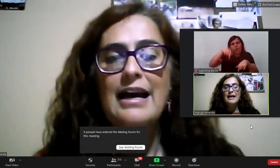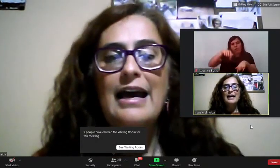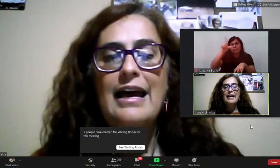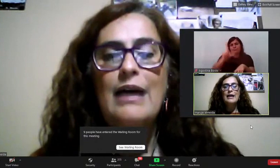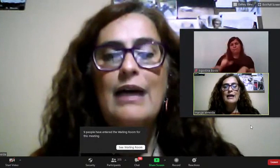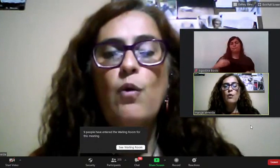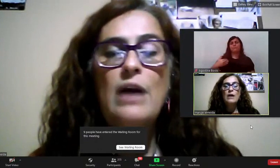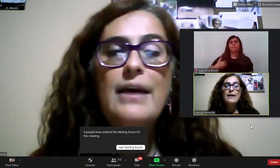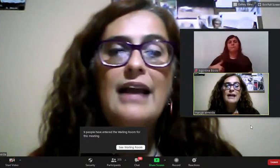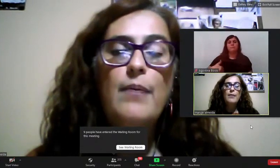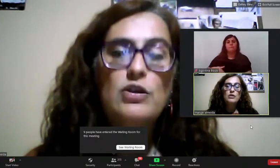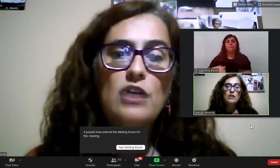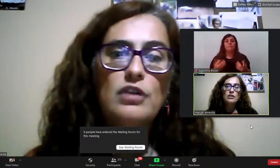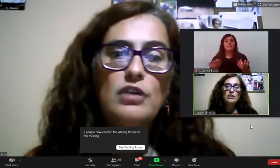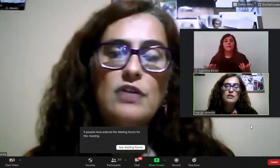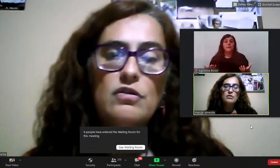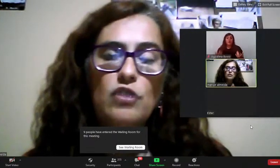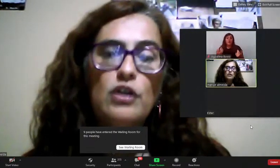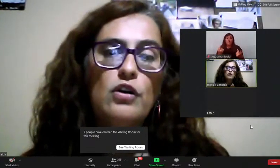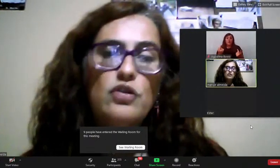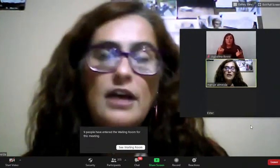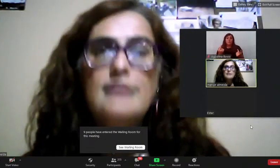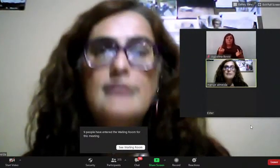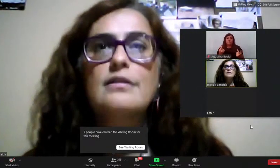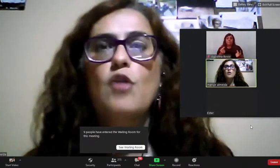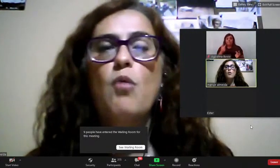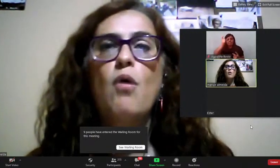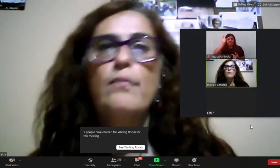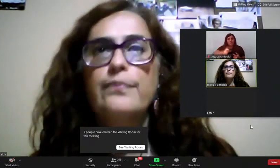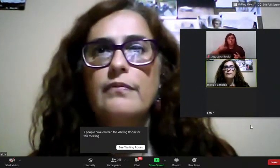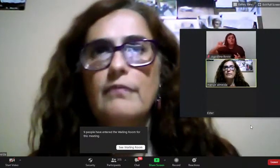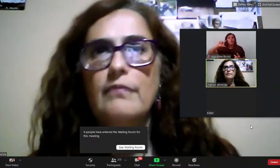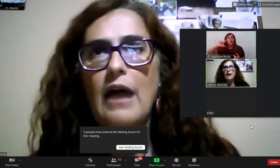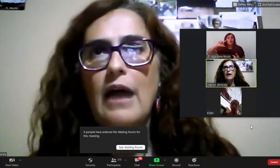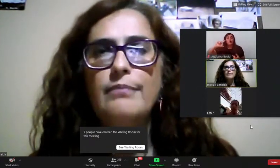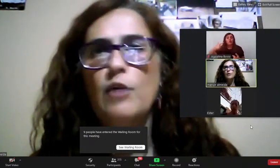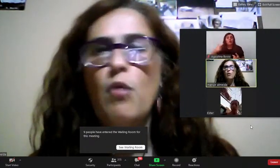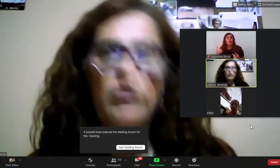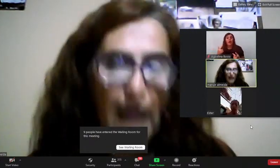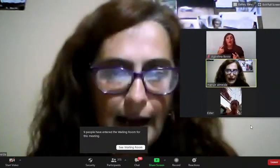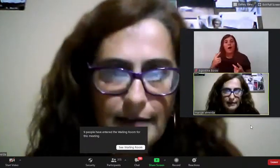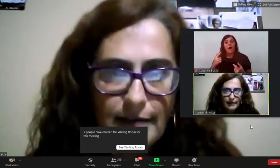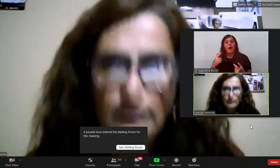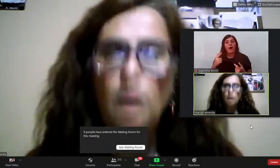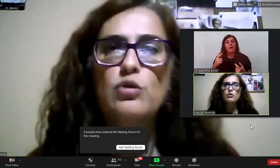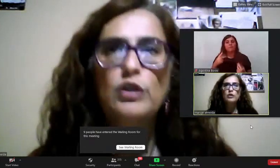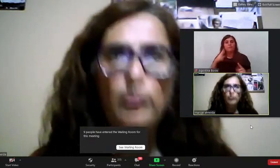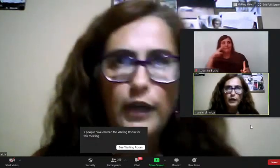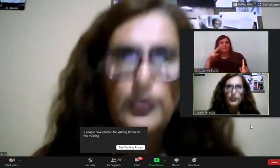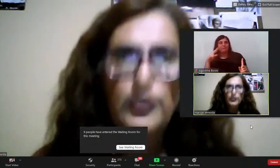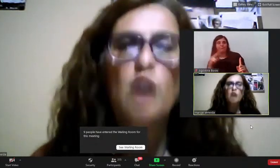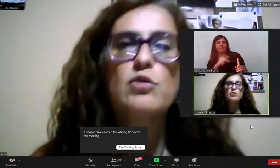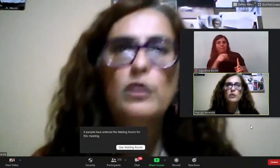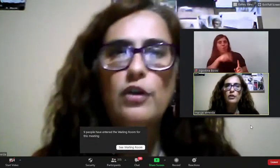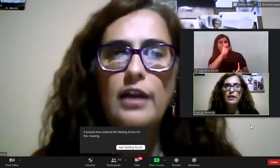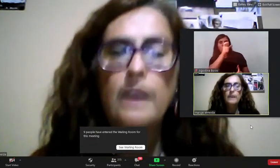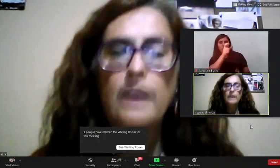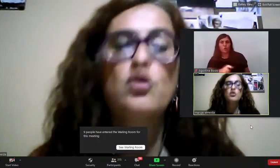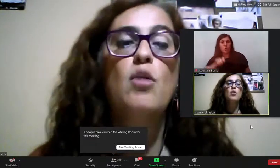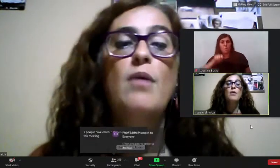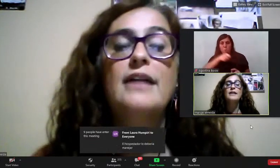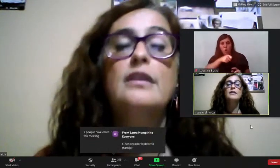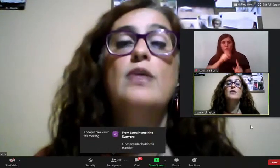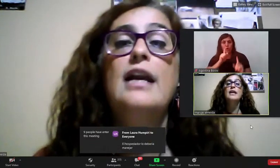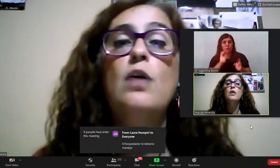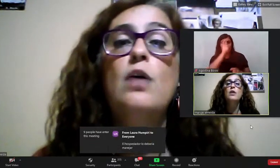donde una vez que las personas sordas son reconocidas como tales, como sujetos políticos, como sujetos de derechos,